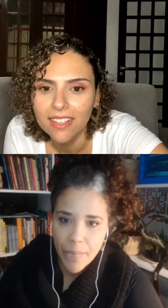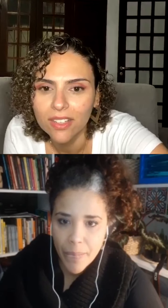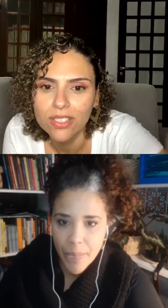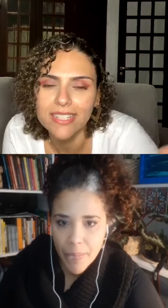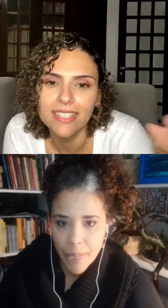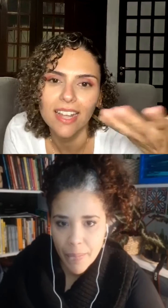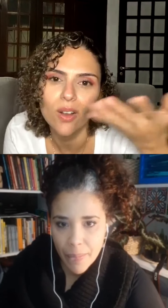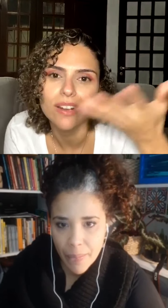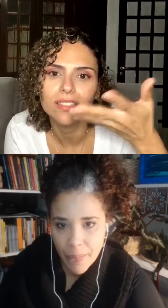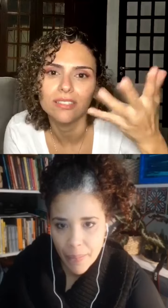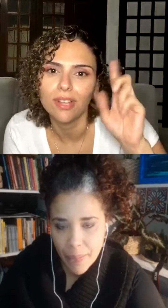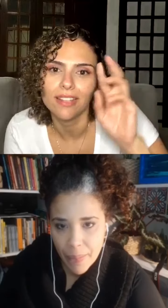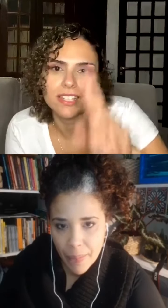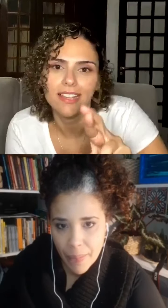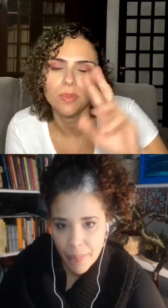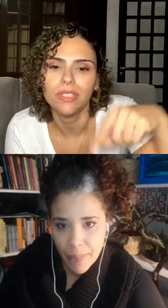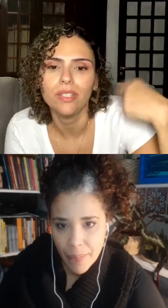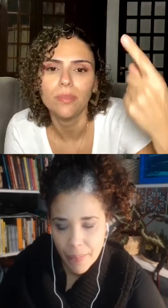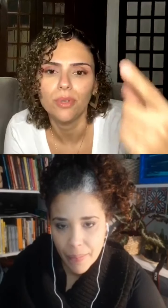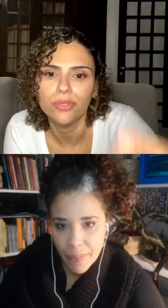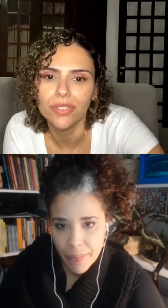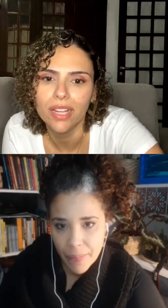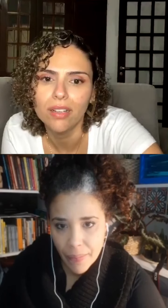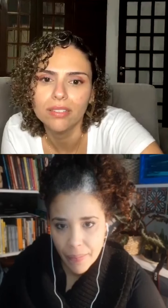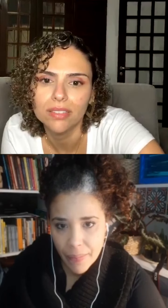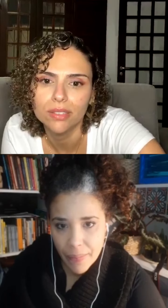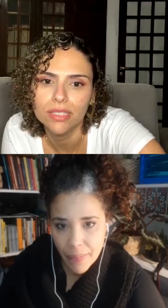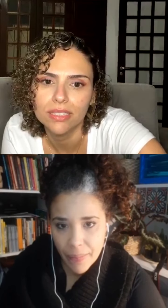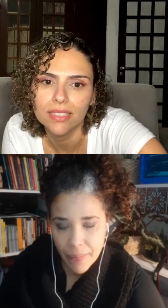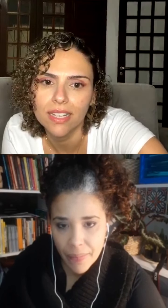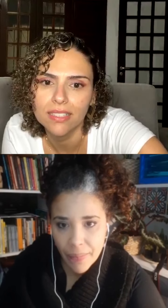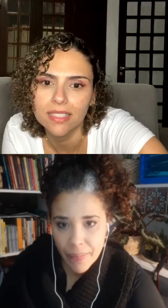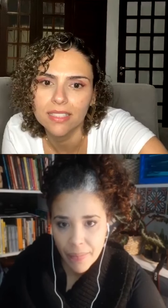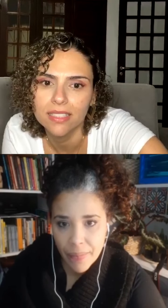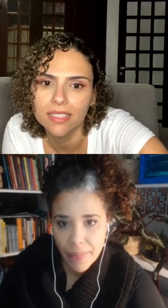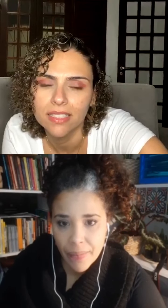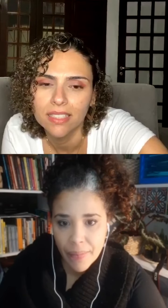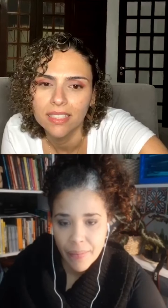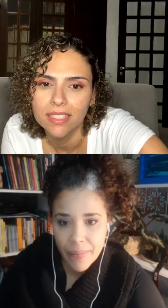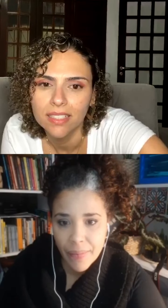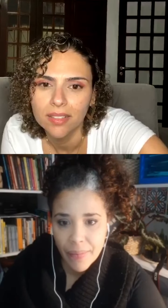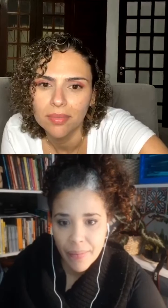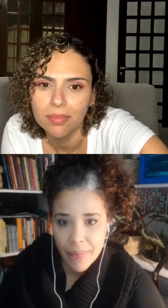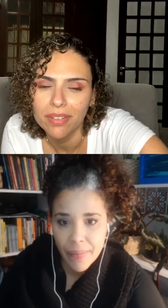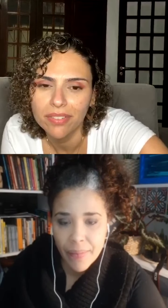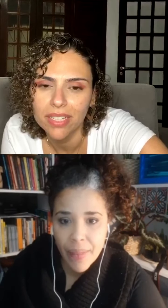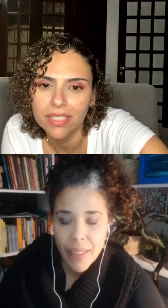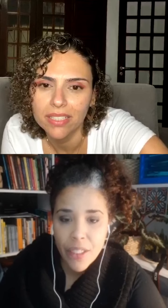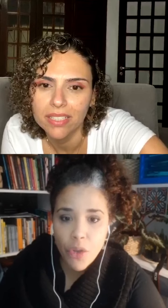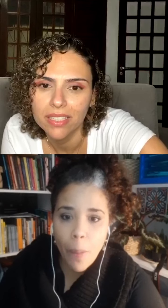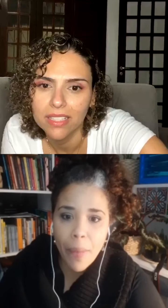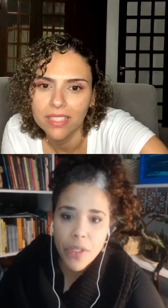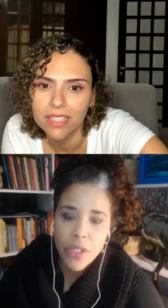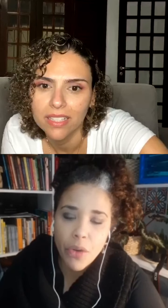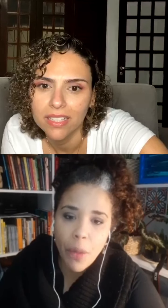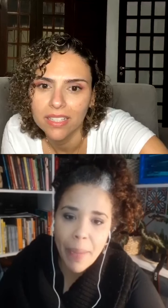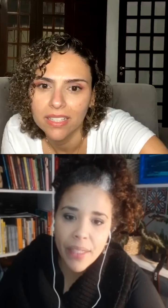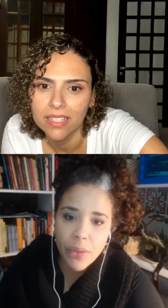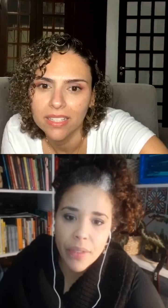Eu não sei se agora tu quer responder ou depois no final, doutora. O que você prefere?